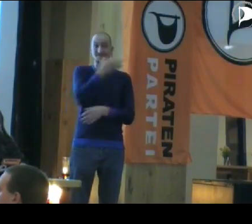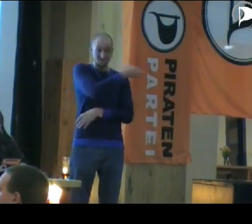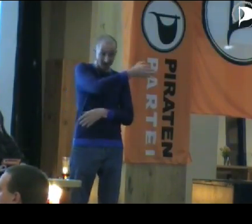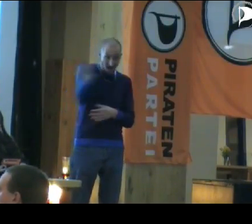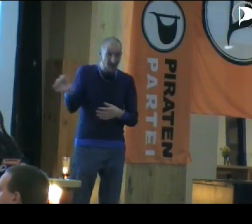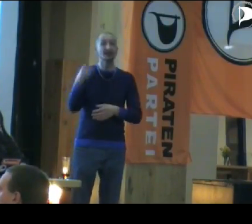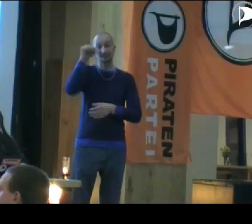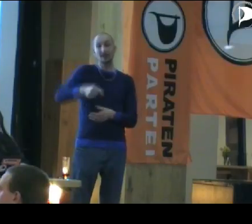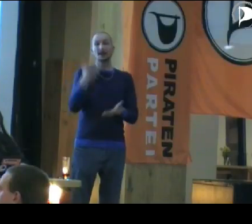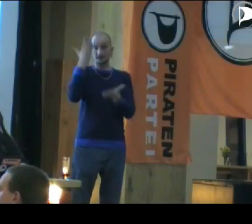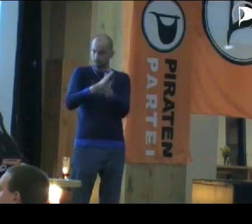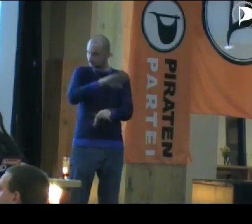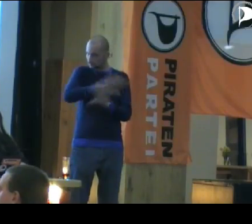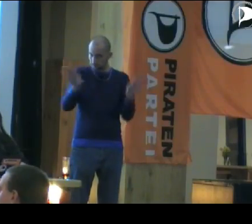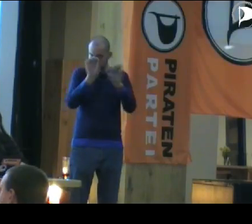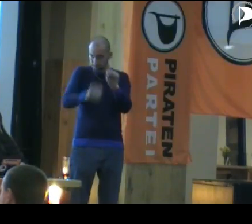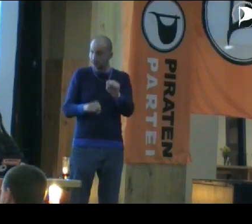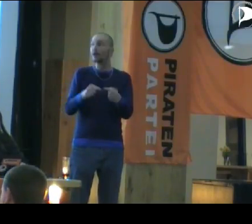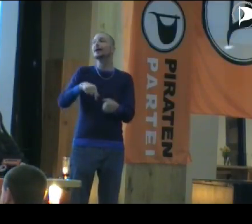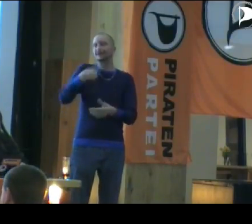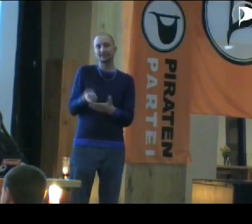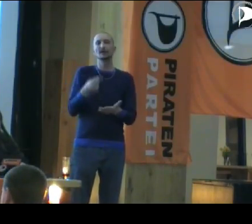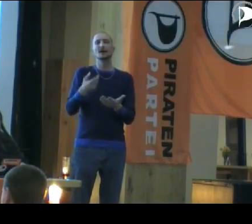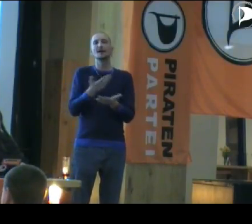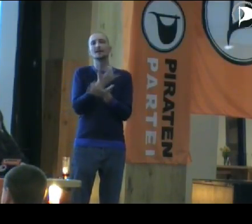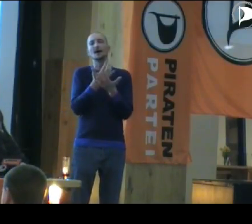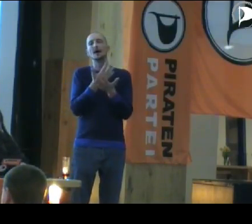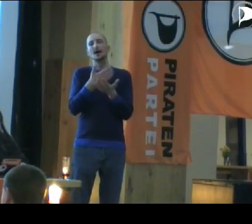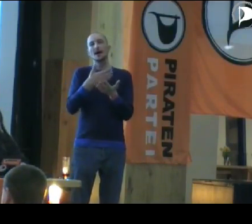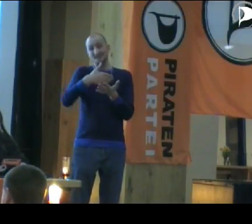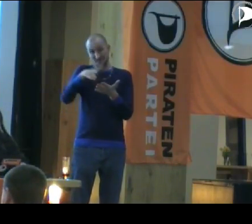dann können wir sind wir inspizieren was das leben ist passiert warum